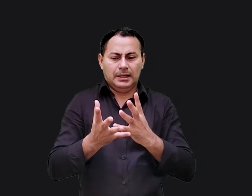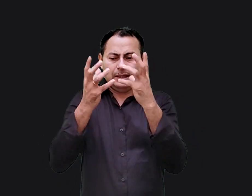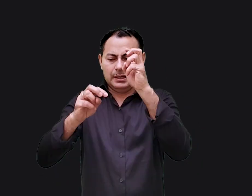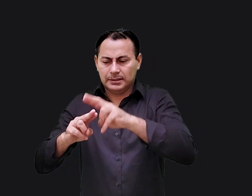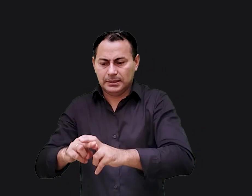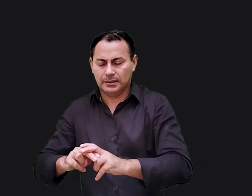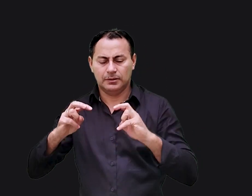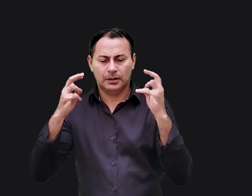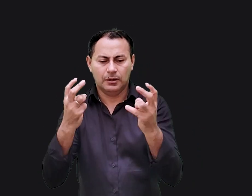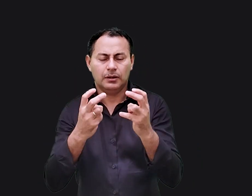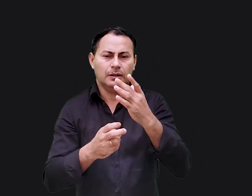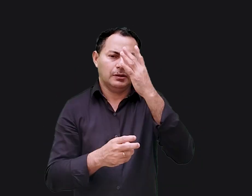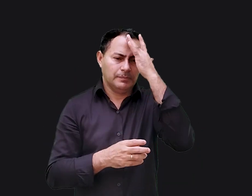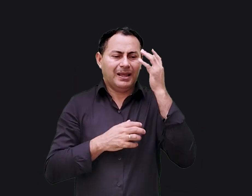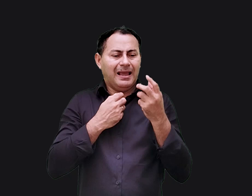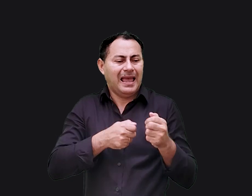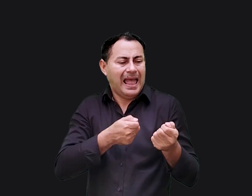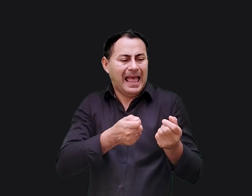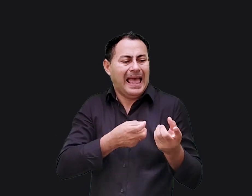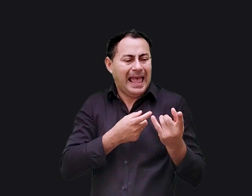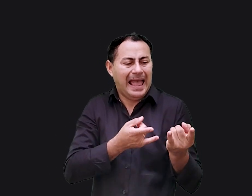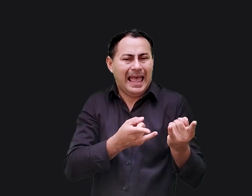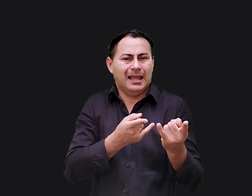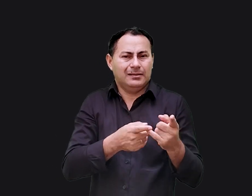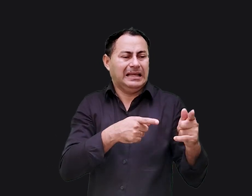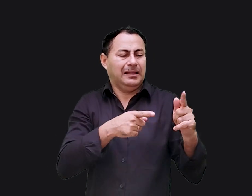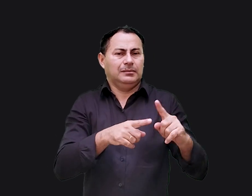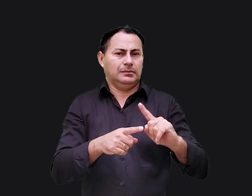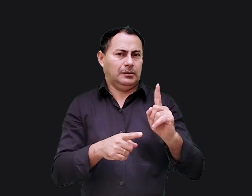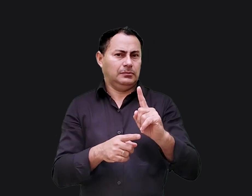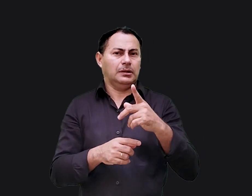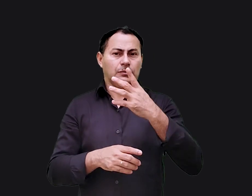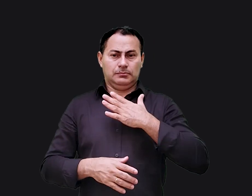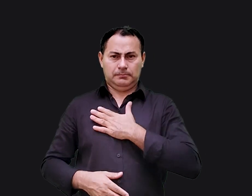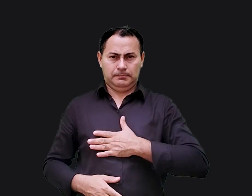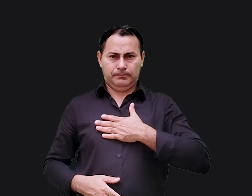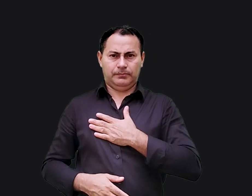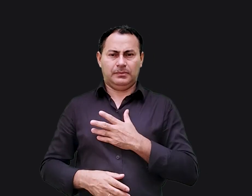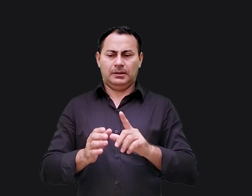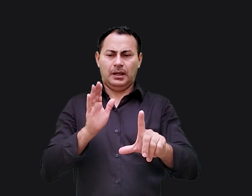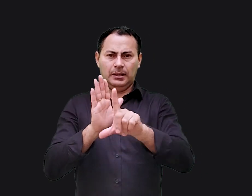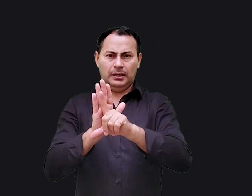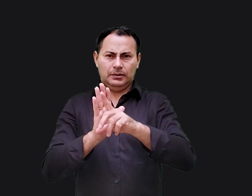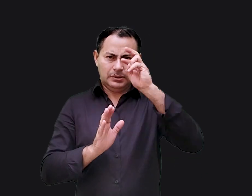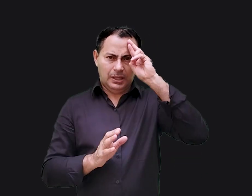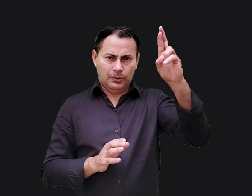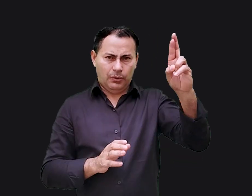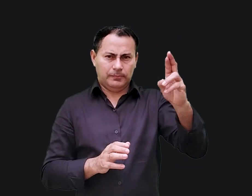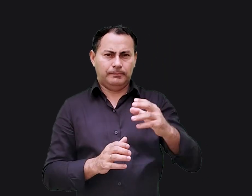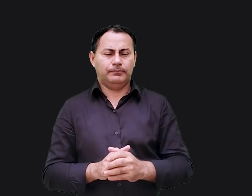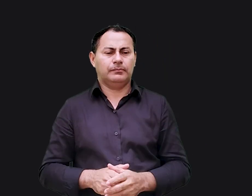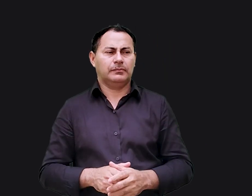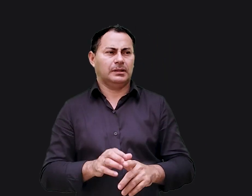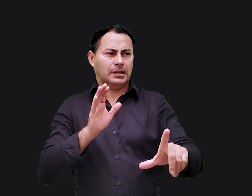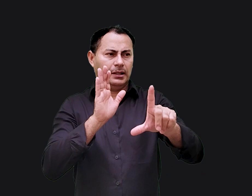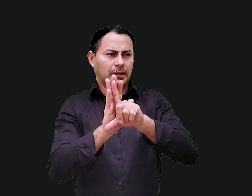se assenta à roda dos zombadores. Ao contrário, sua satisfação está na lei do Senhor, e nessa